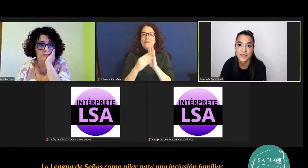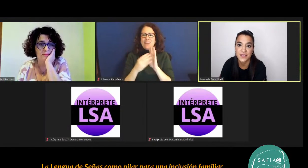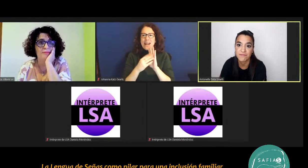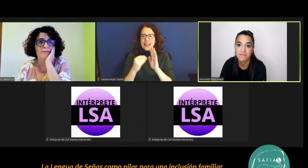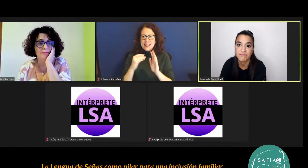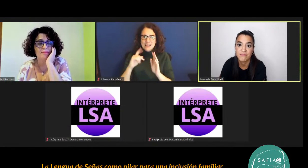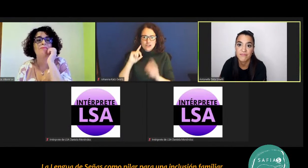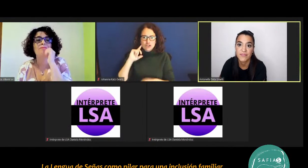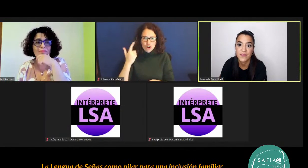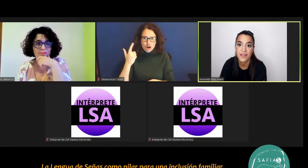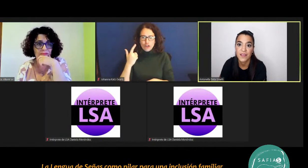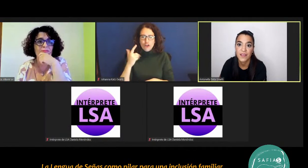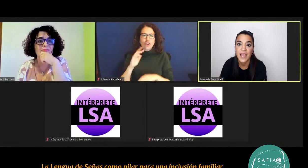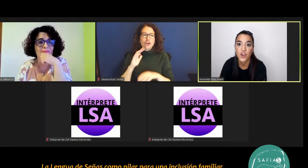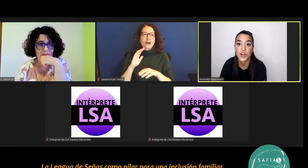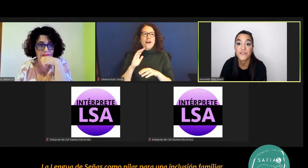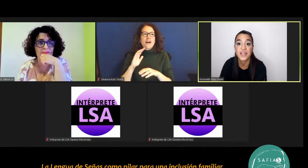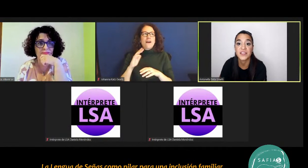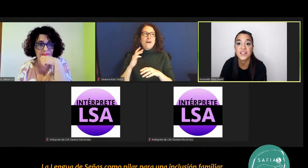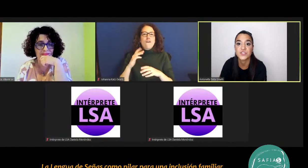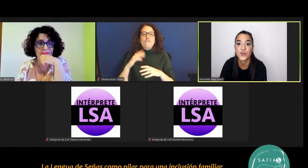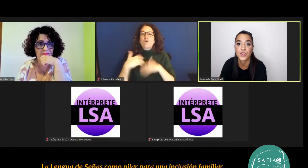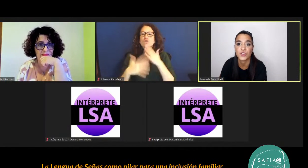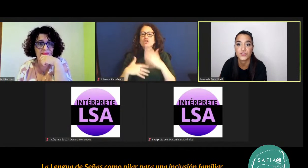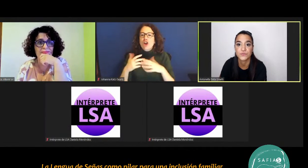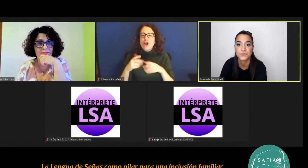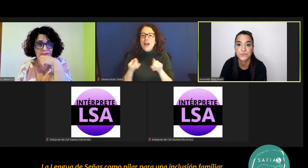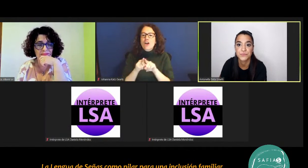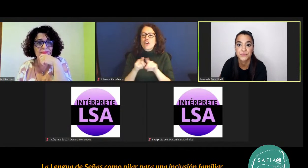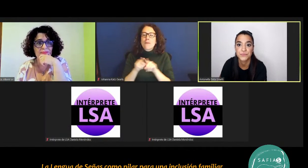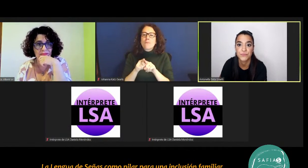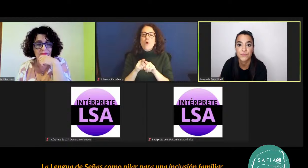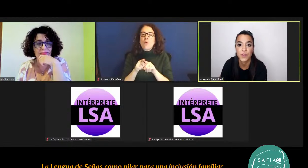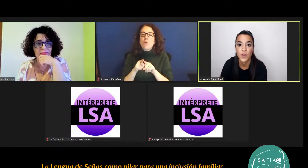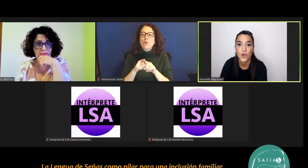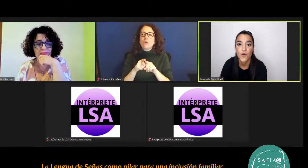importante, sí. Los referentes sordos